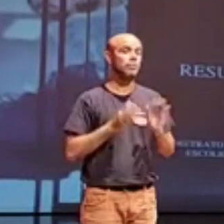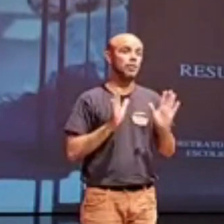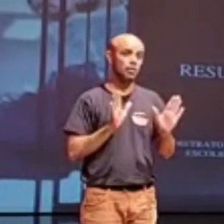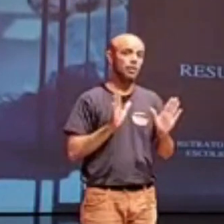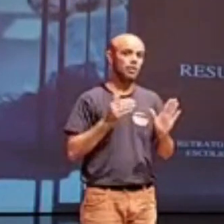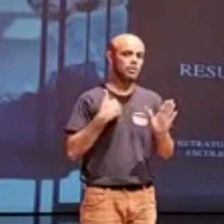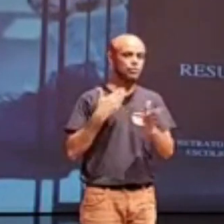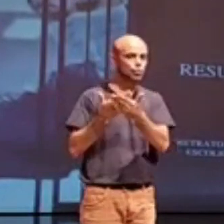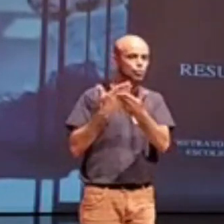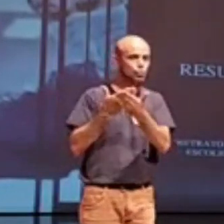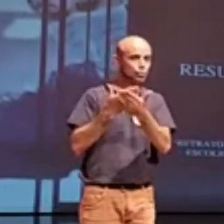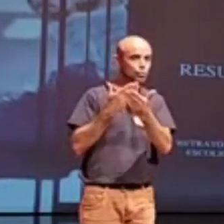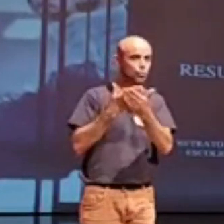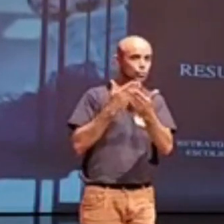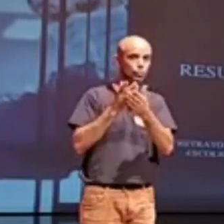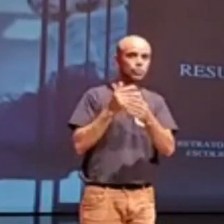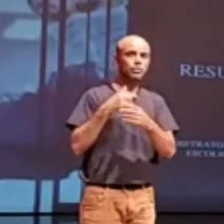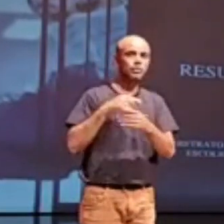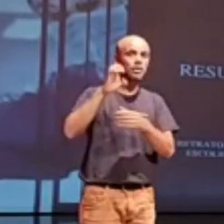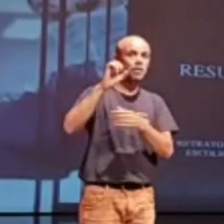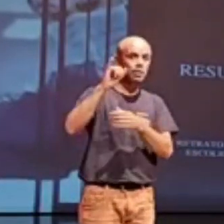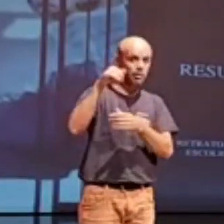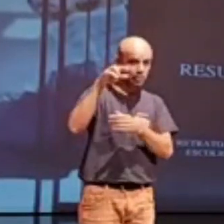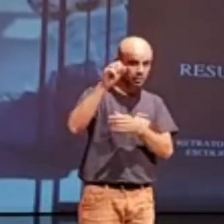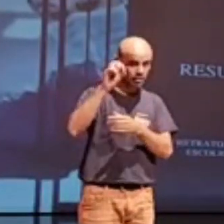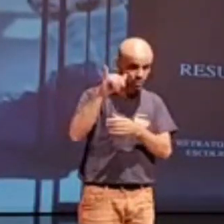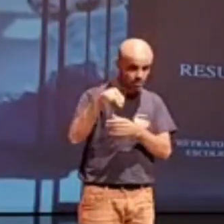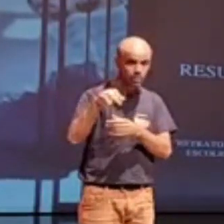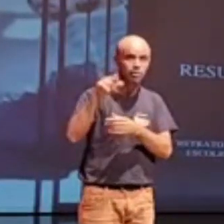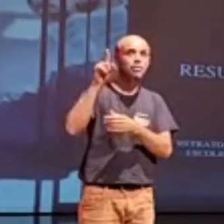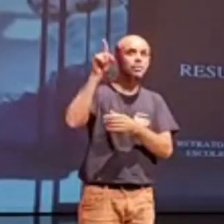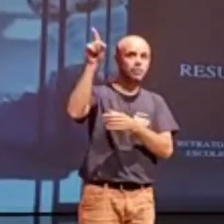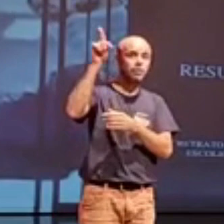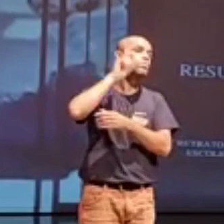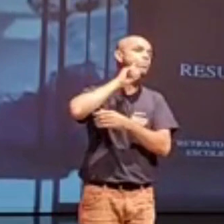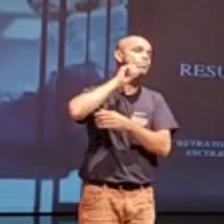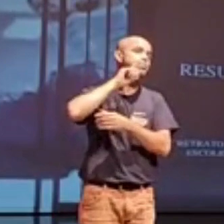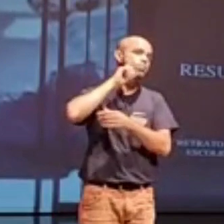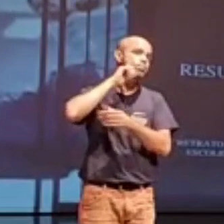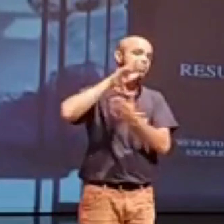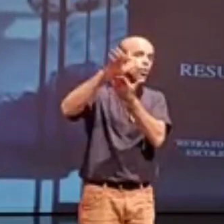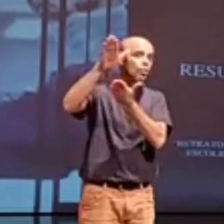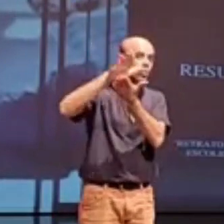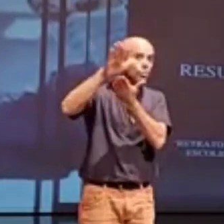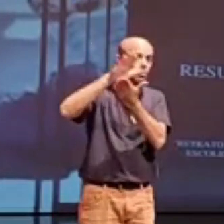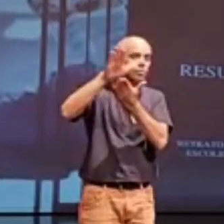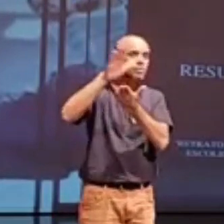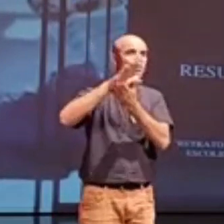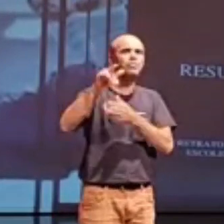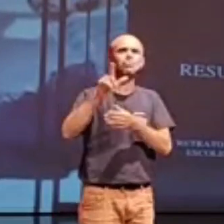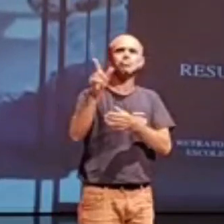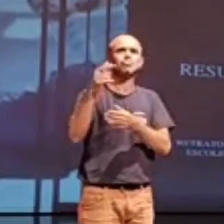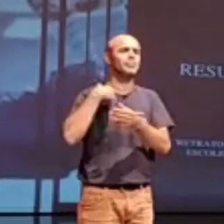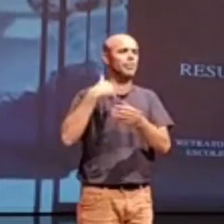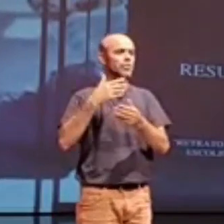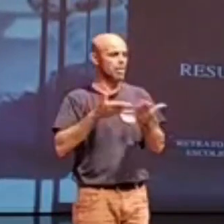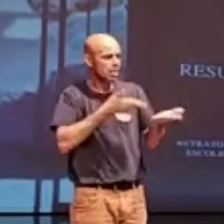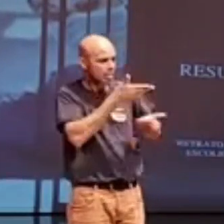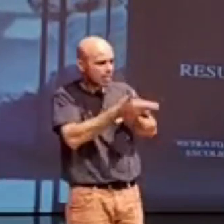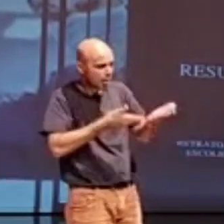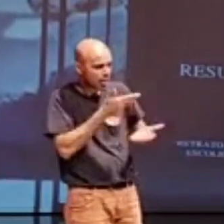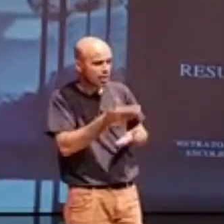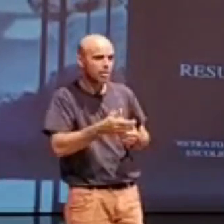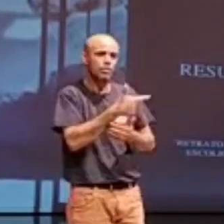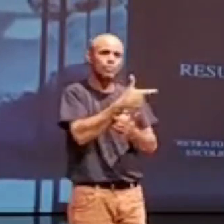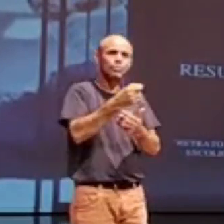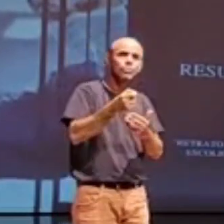desse estudo do Weinstein, que saiu no New England Journal of Medicine, muitos colegas falaram assim, não vamos tratar 20 e 40 graus,